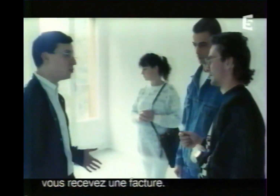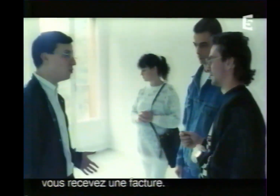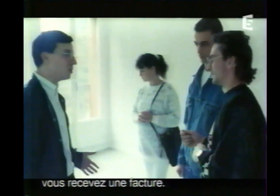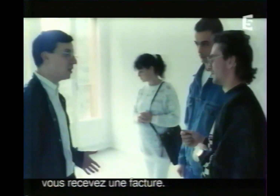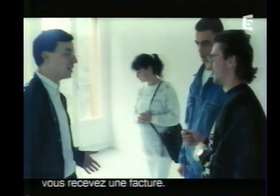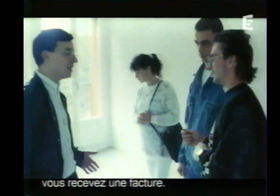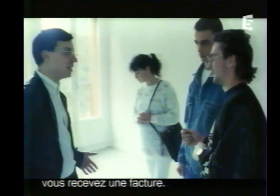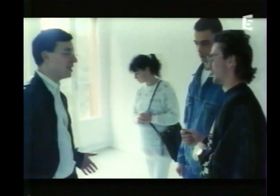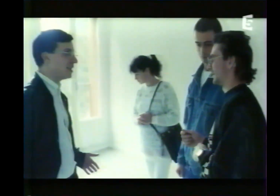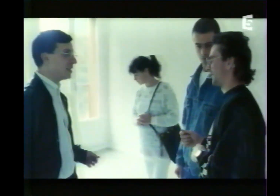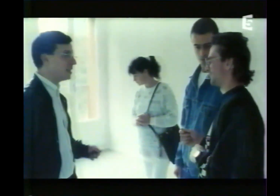facture.